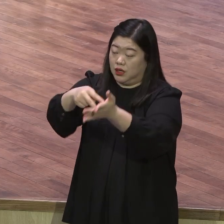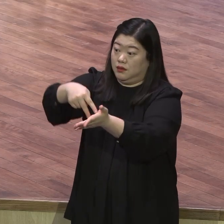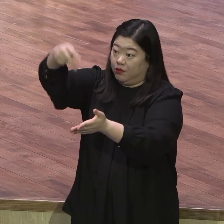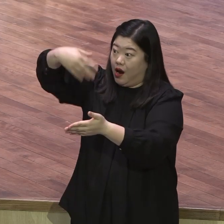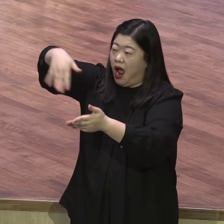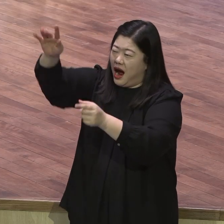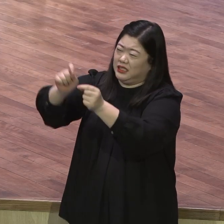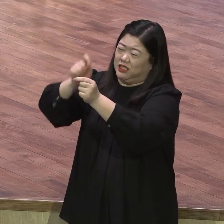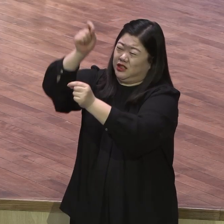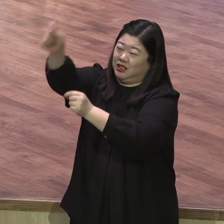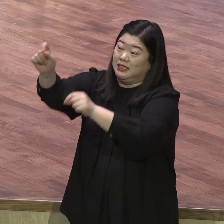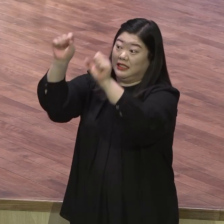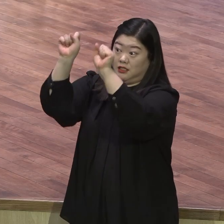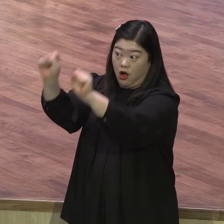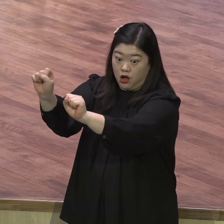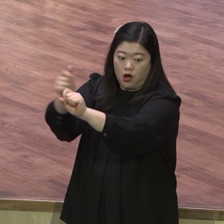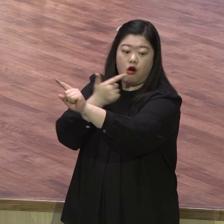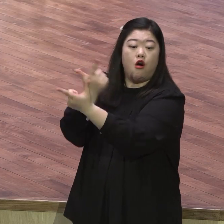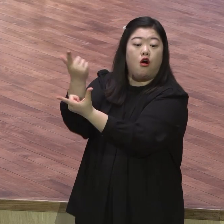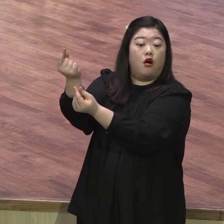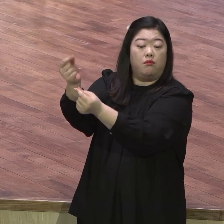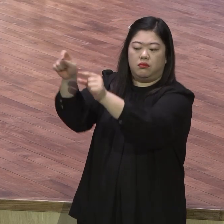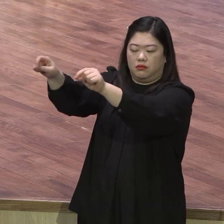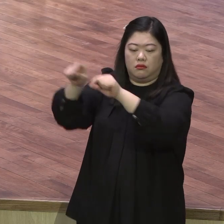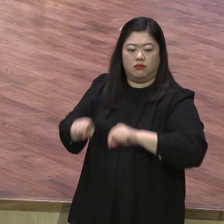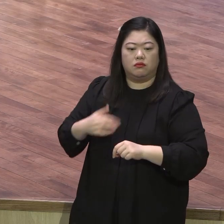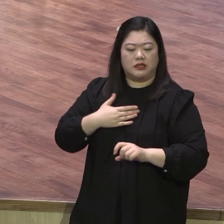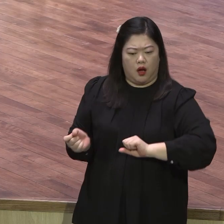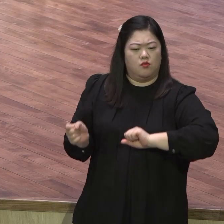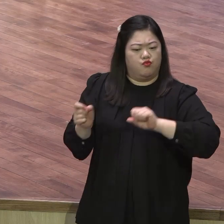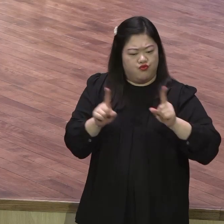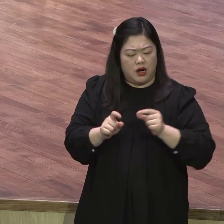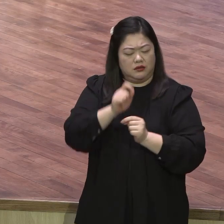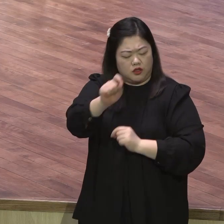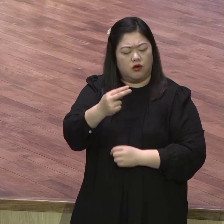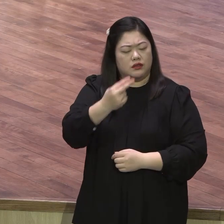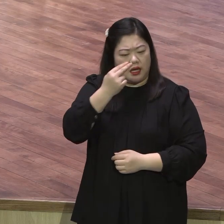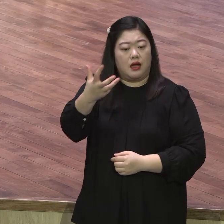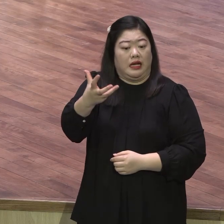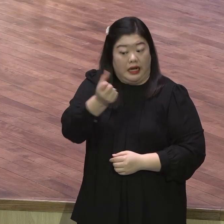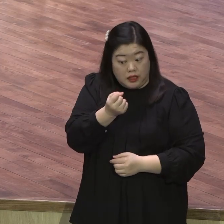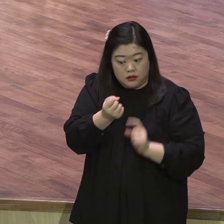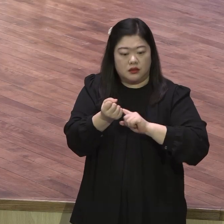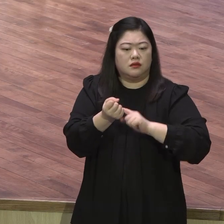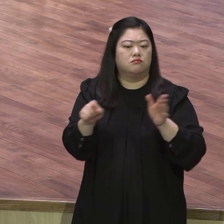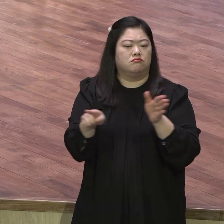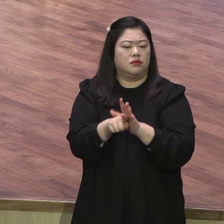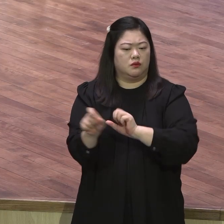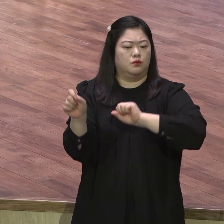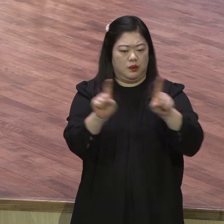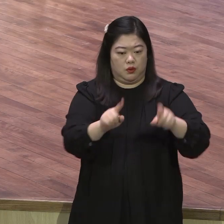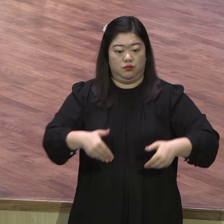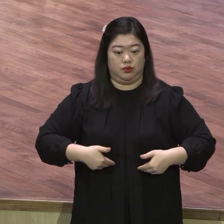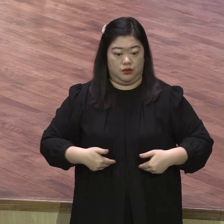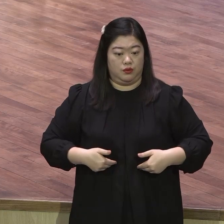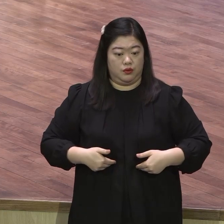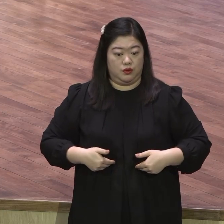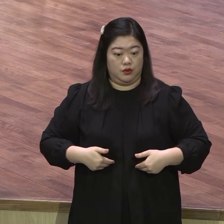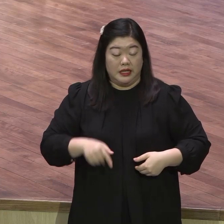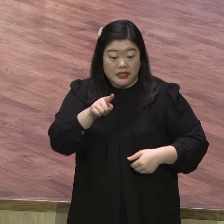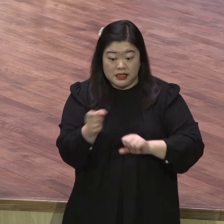영원히 영생하는 이 축복을 예수 부활을 믿는 자에게 주시겠다는 약속으로